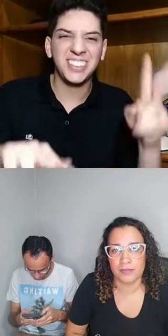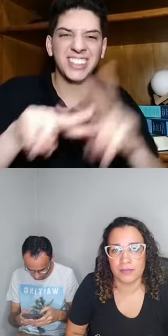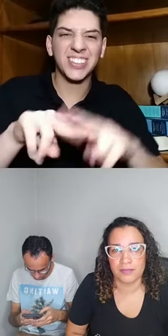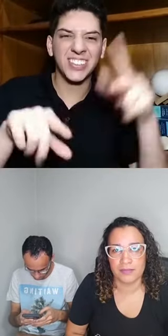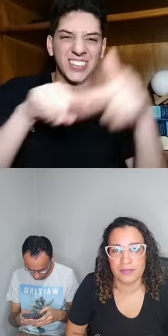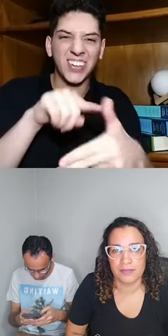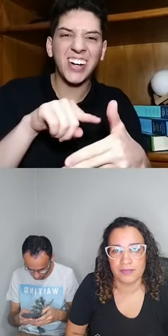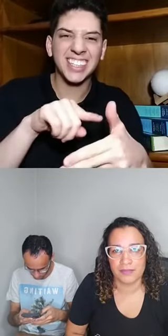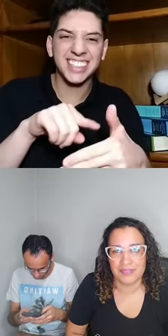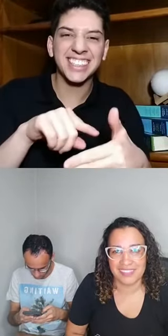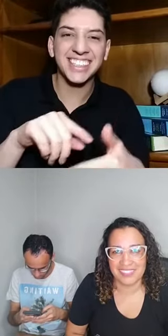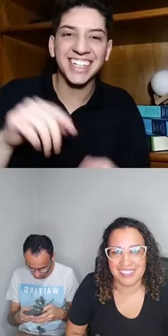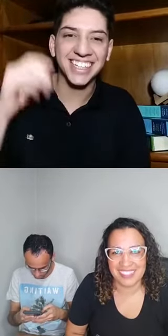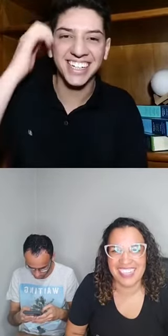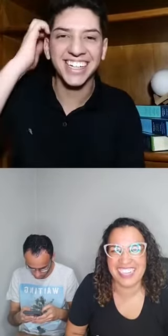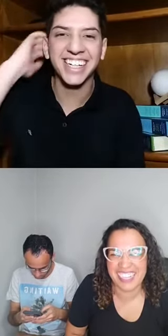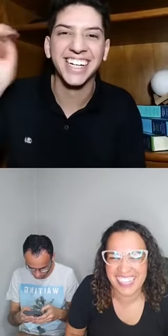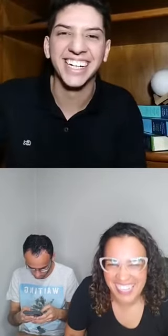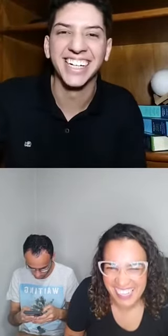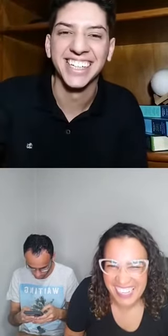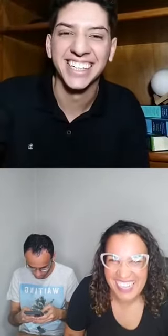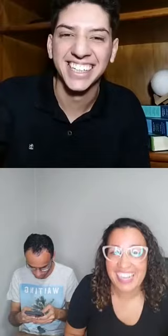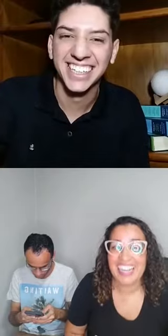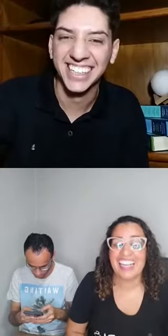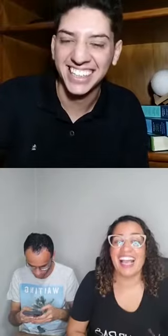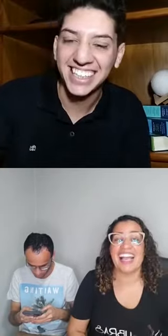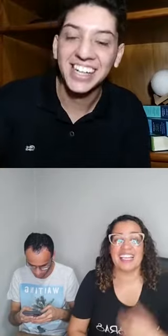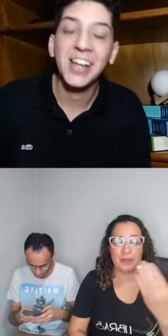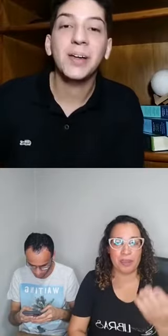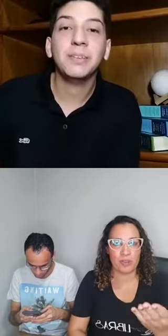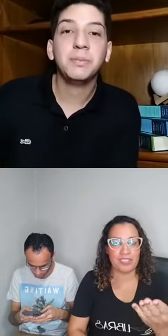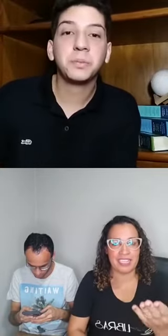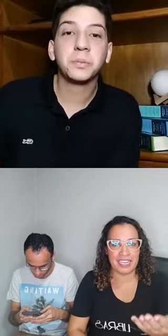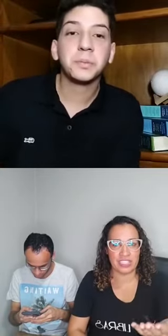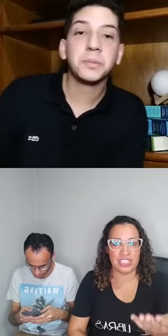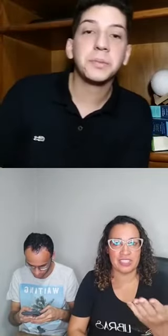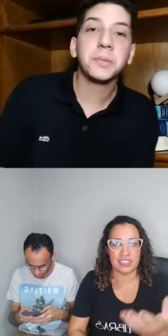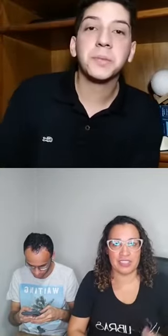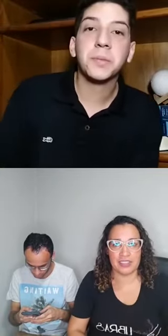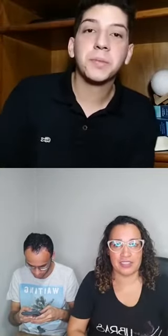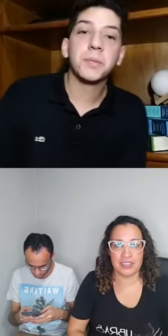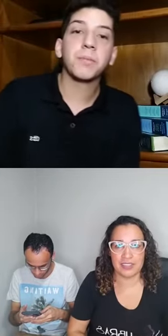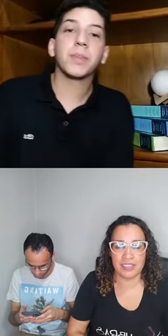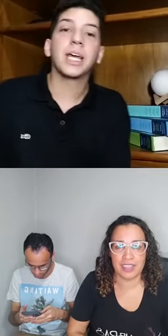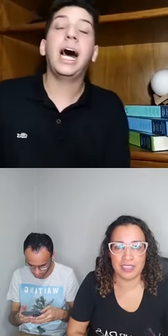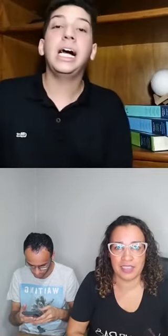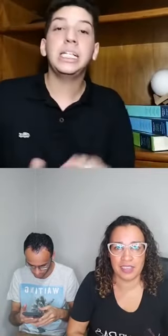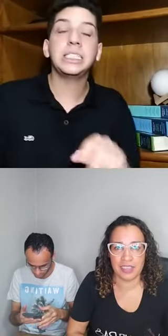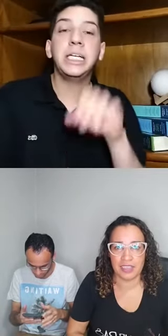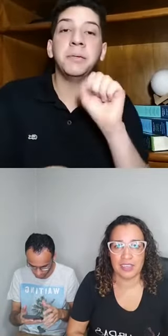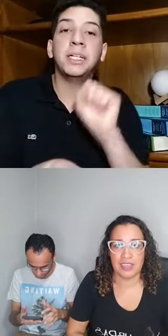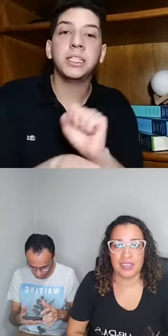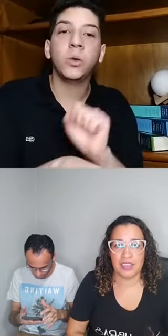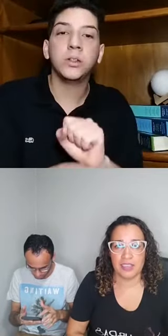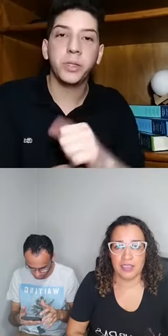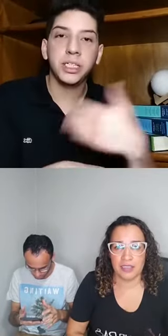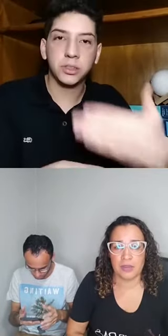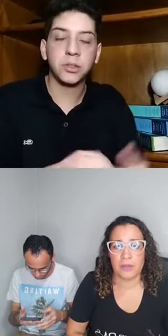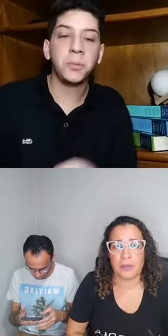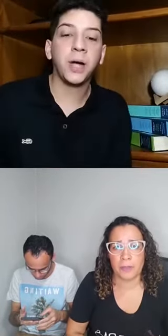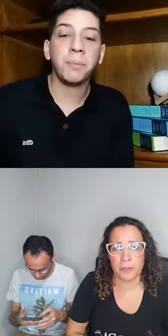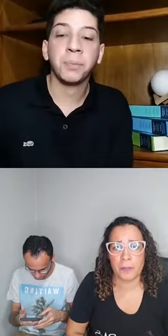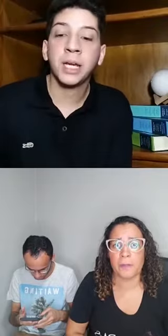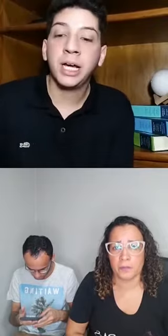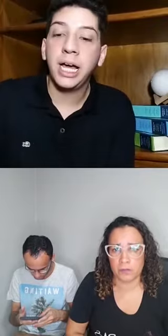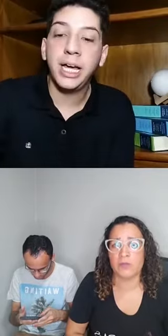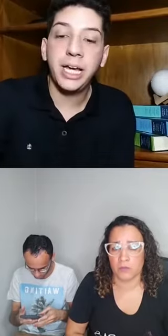É difícil quando corta assim, né? Ah, essa pergunta da Letícia, que ia Ah, ser. sim, mas enquanto isso,